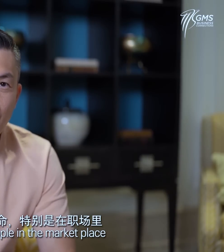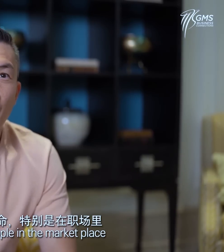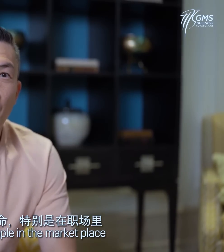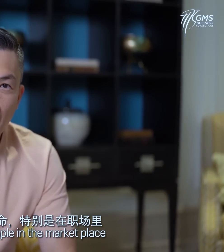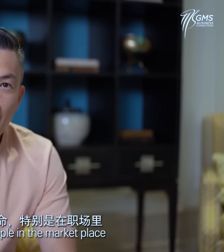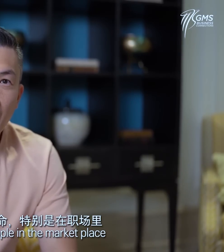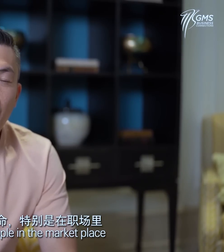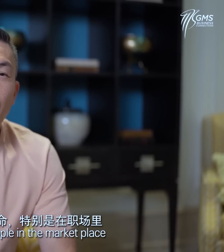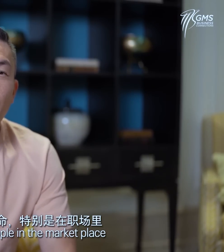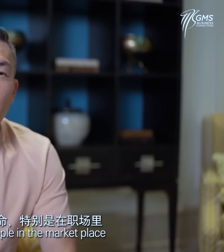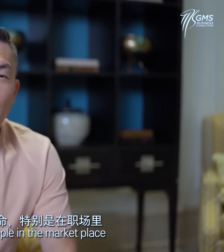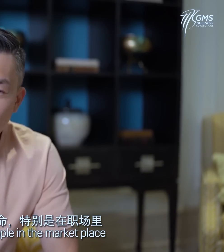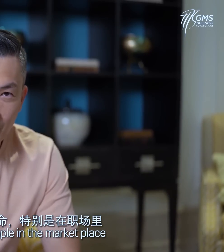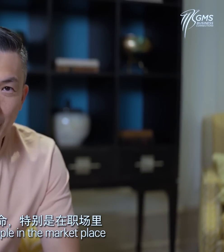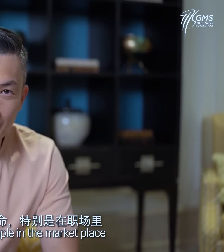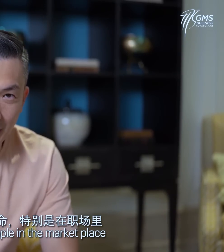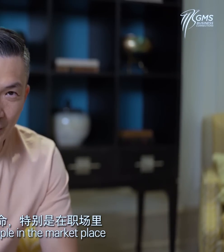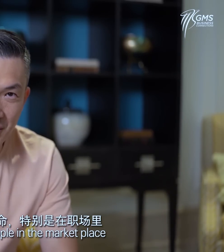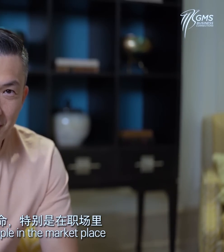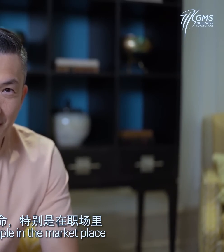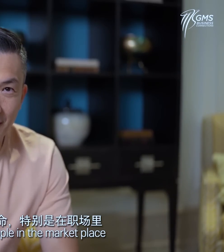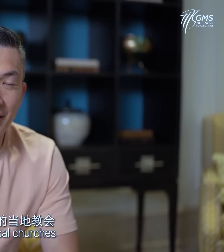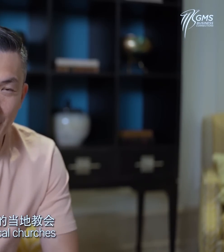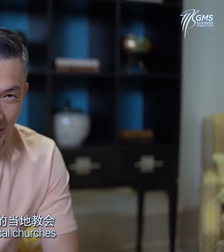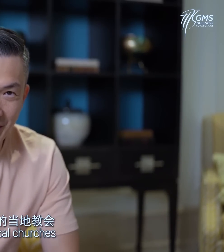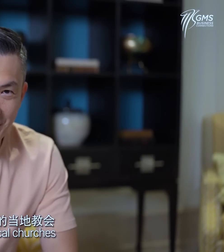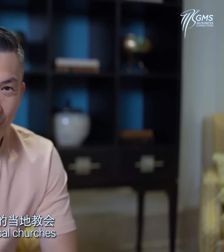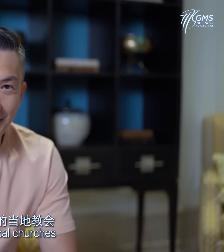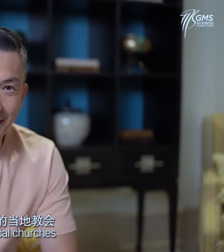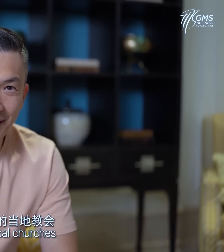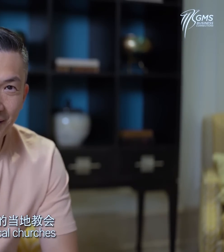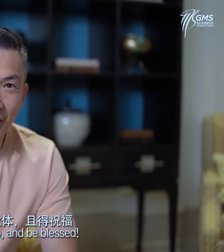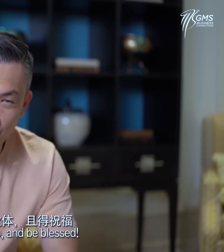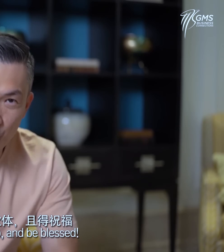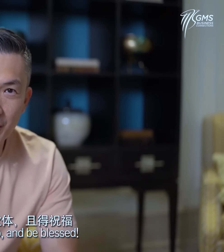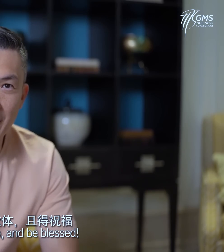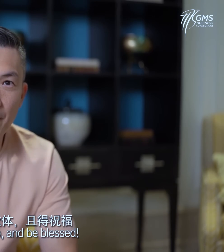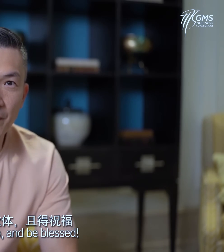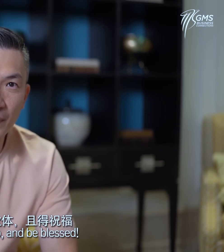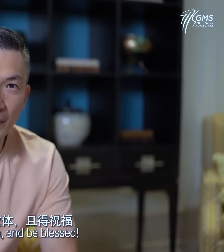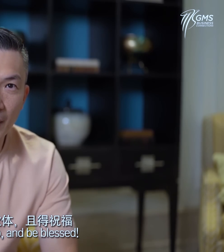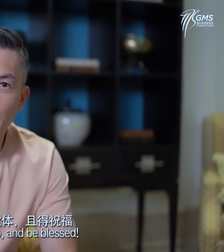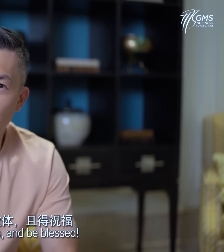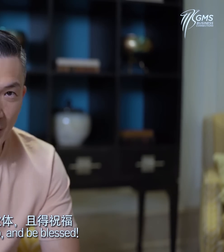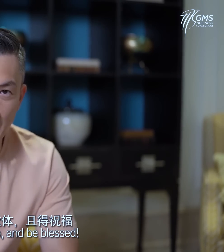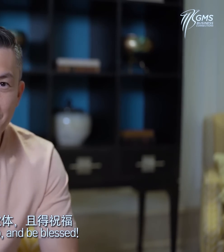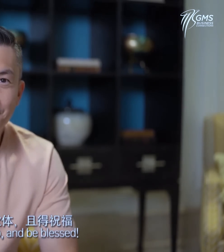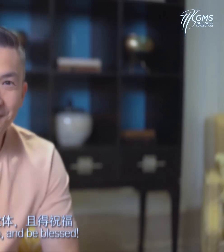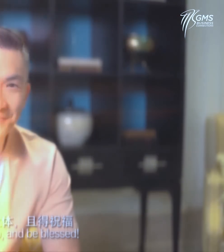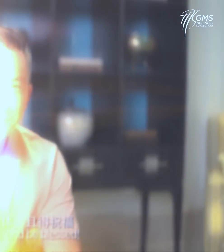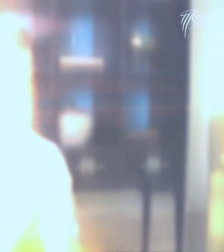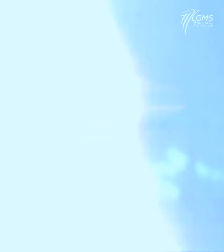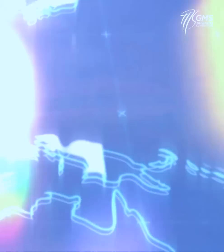kehidupan para hamba-hamba Tuhan di marketplace di dalam gereja-gereja lokal kita. Enjoy this app and be